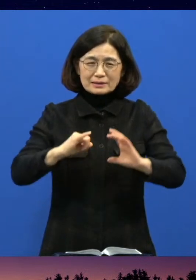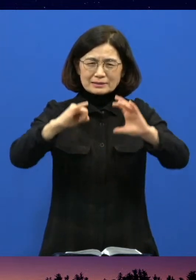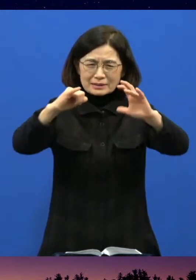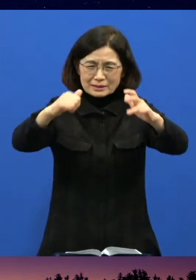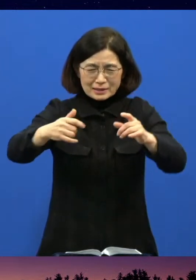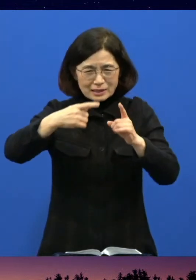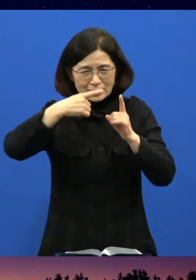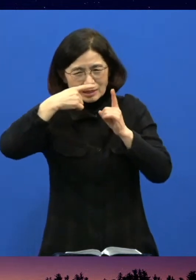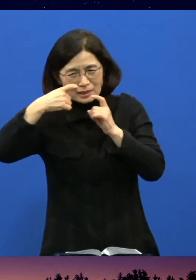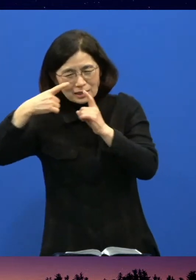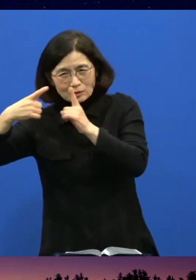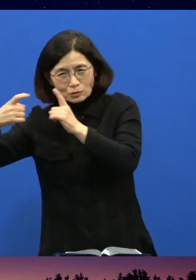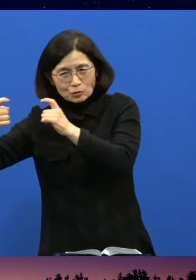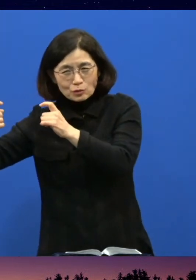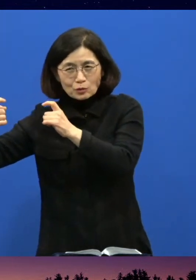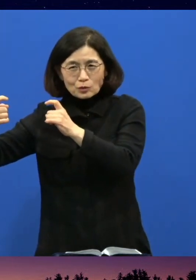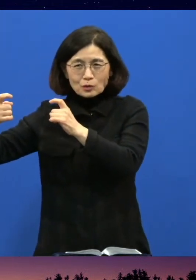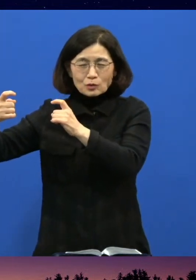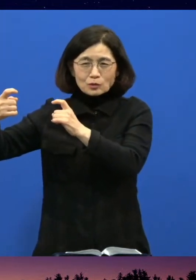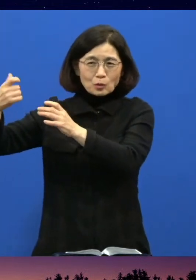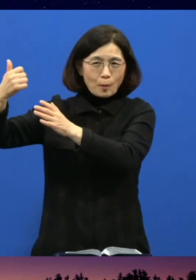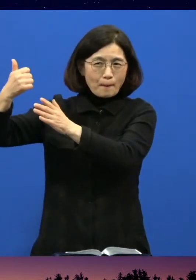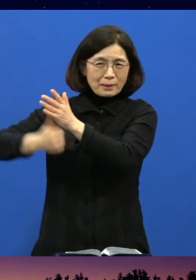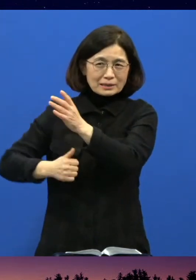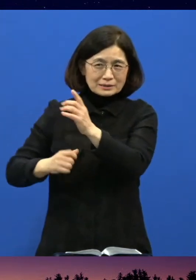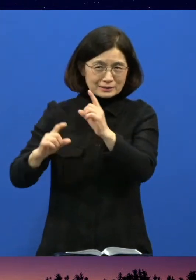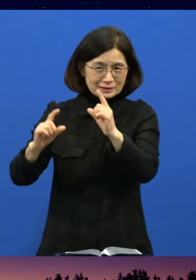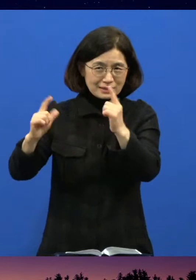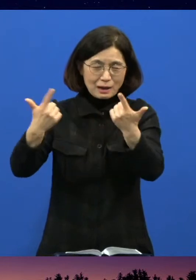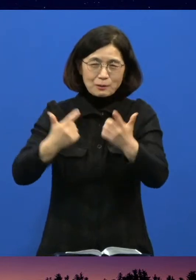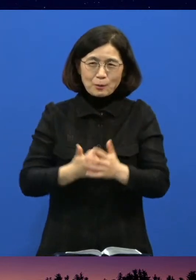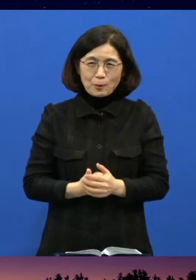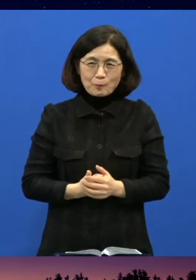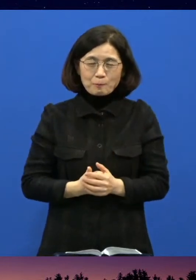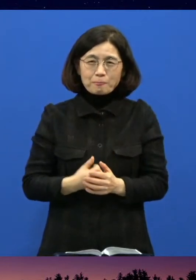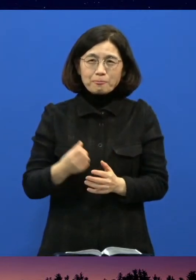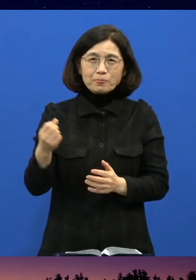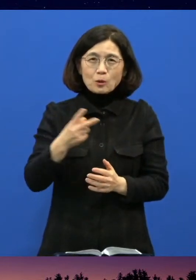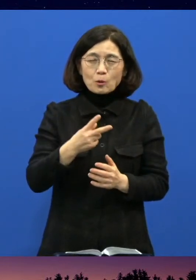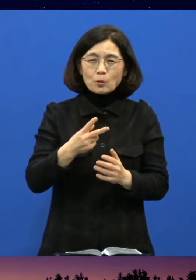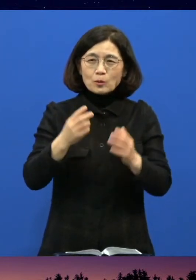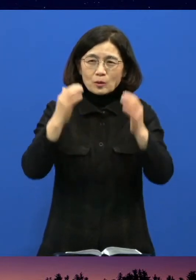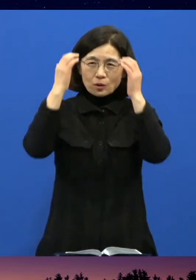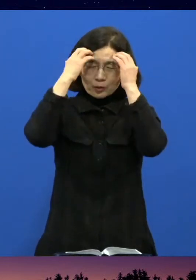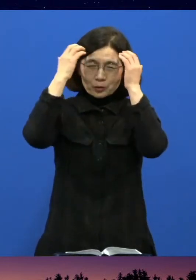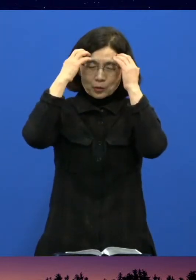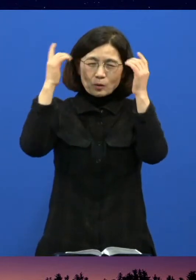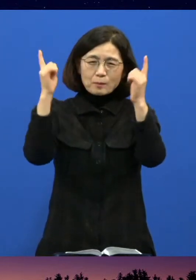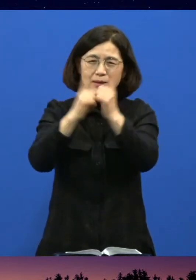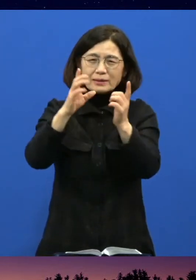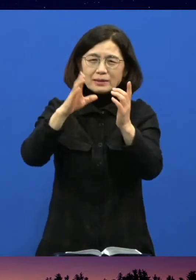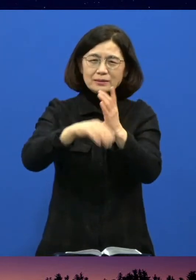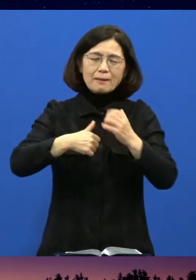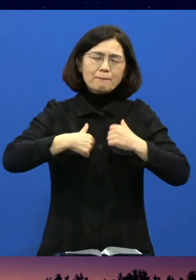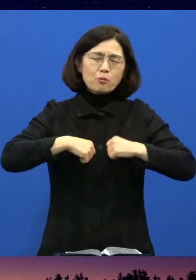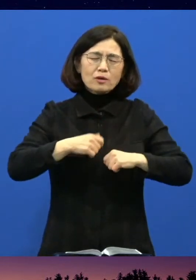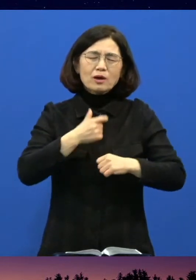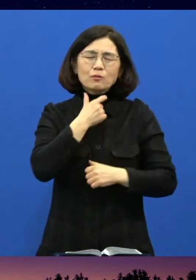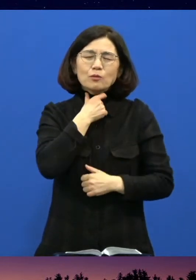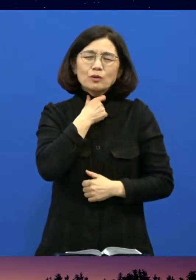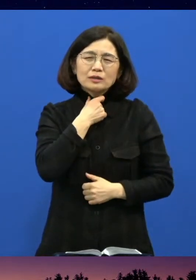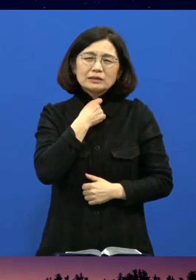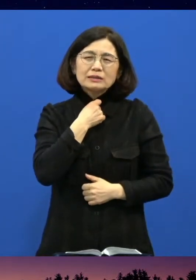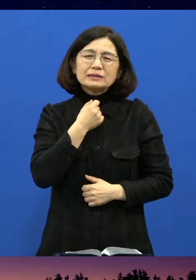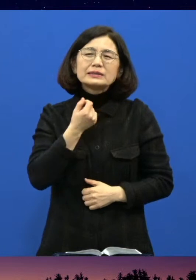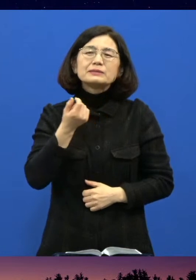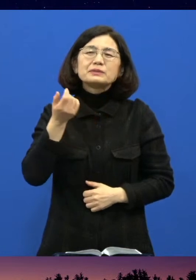유혹과 시련들, 그리고 힘들고 어려운 때는 포기하고 싶고 그만두고 싶고, 그랬던 그